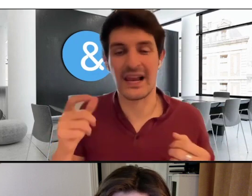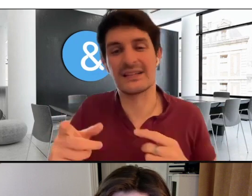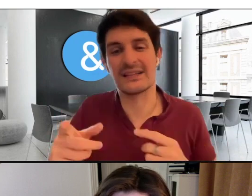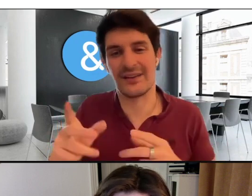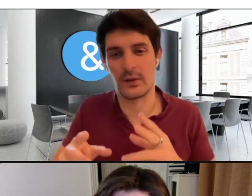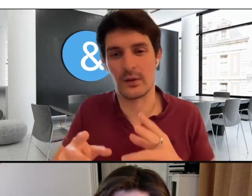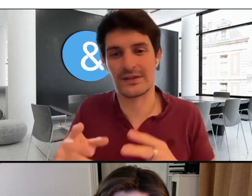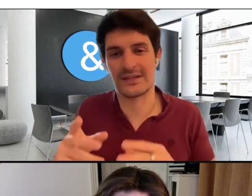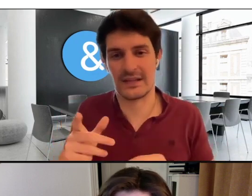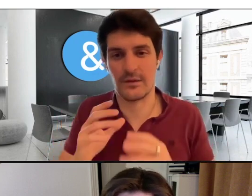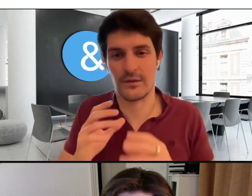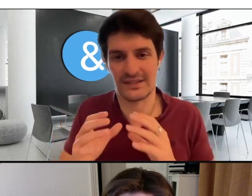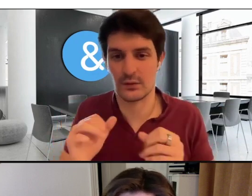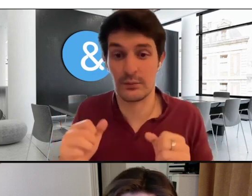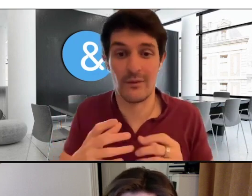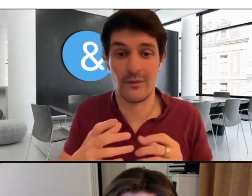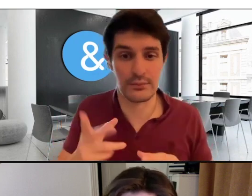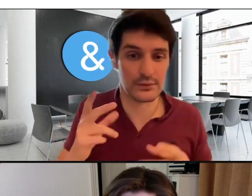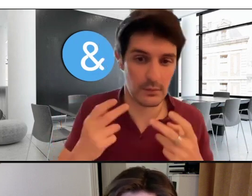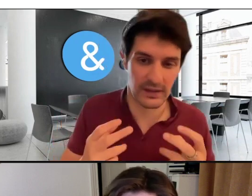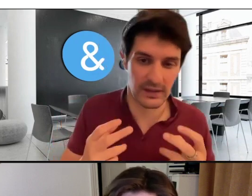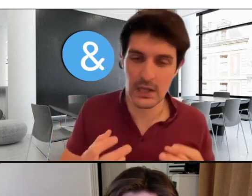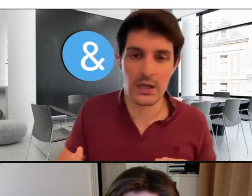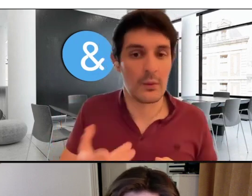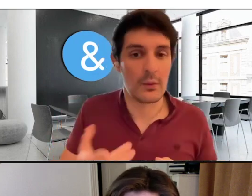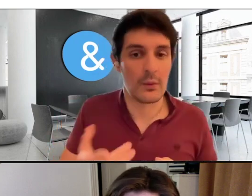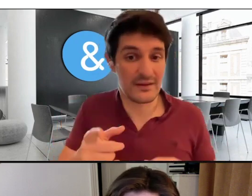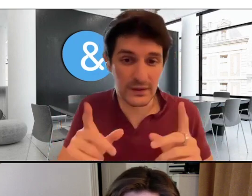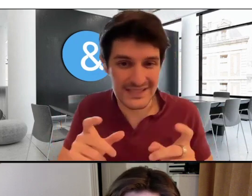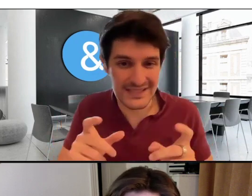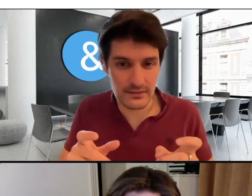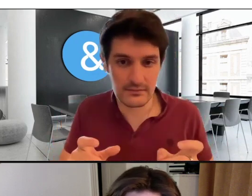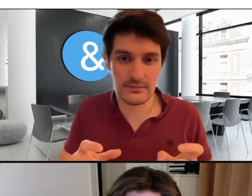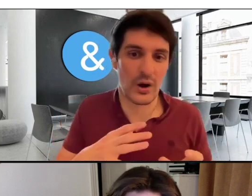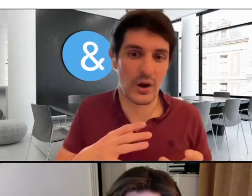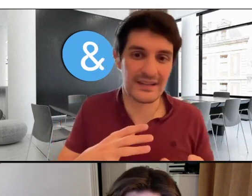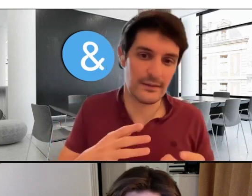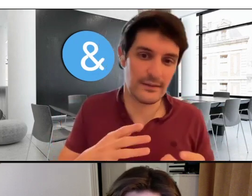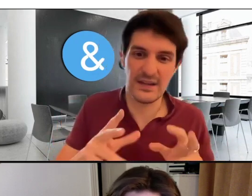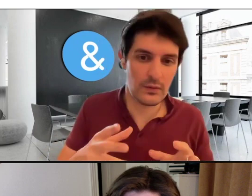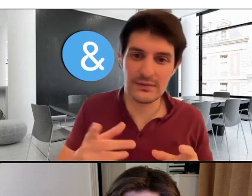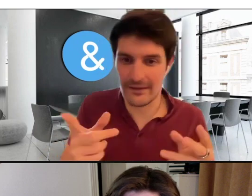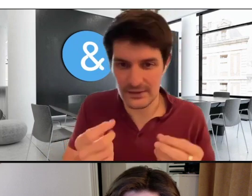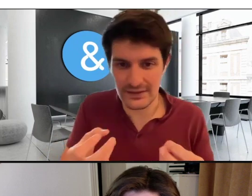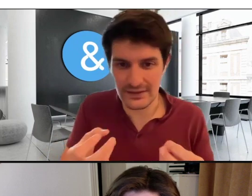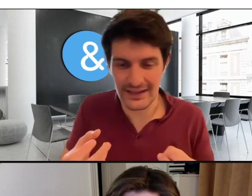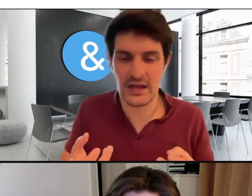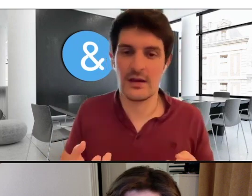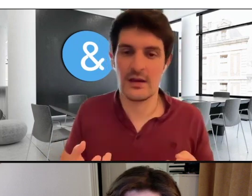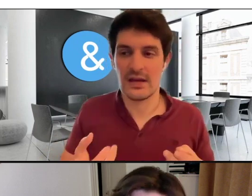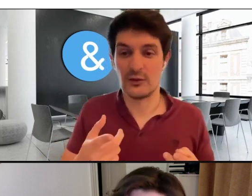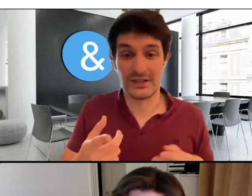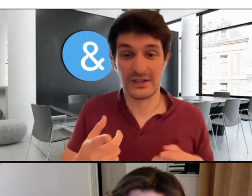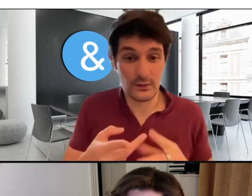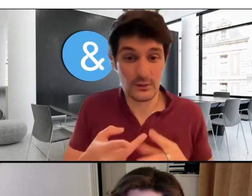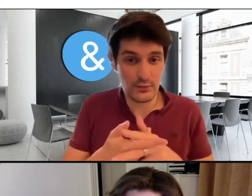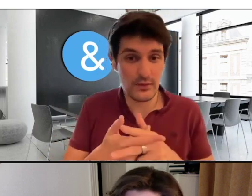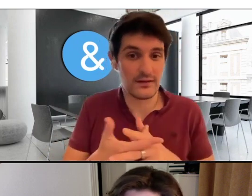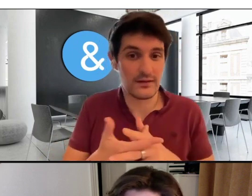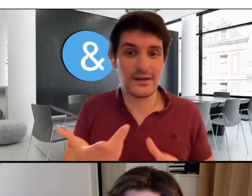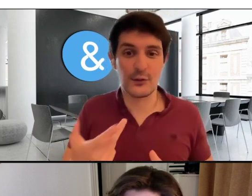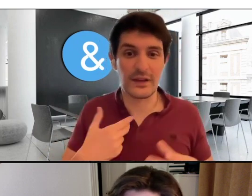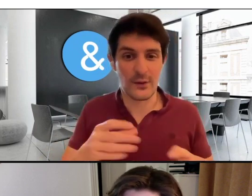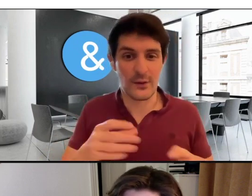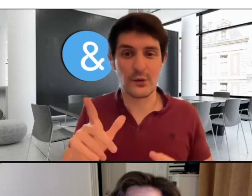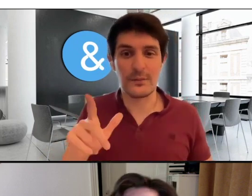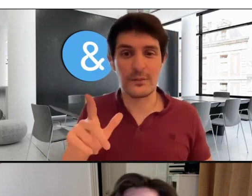vrai que certaines conversations peuvent avoir plus de bruit. Donc ça, il faut tester. Il y aura des vidéos où ça va pas se créer. Donc c'est le début. Hein. On a